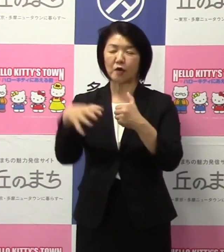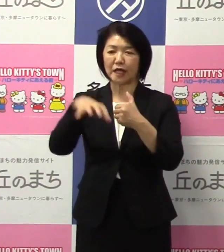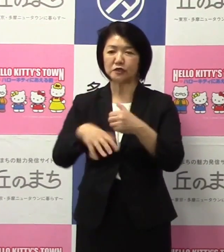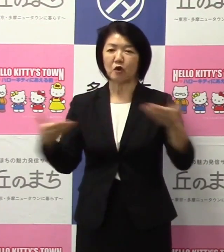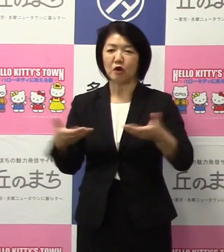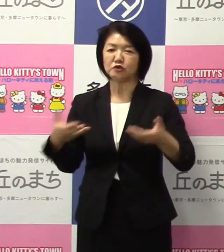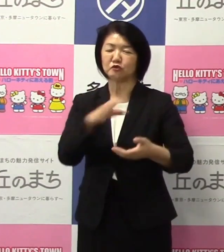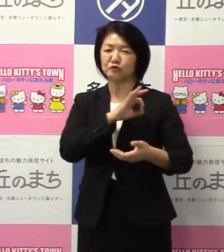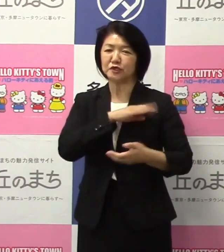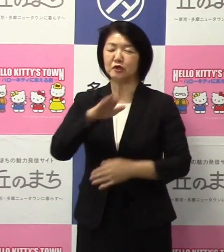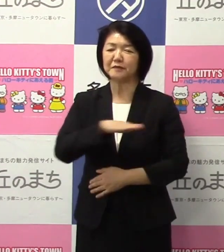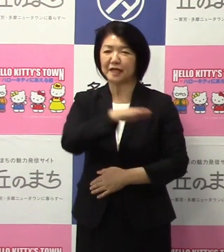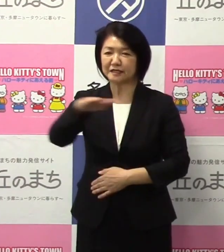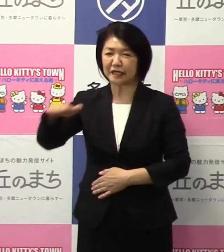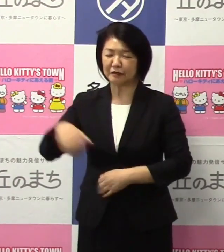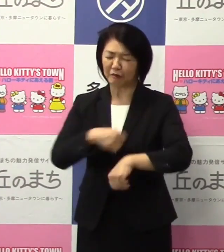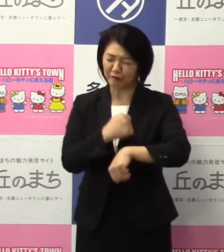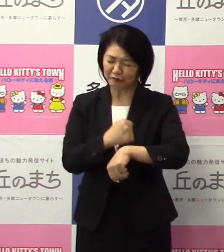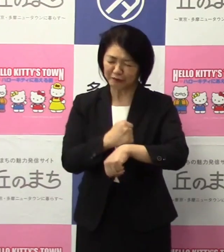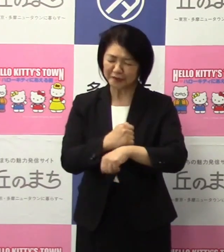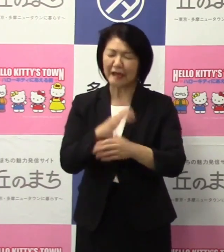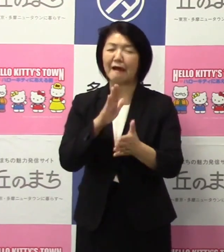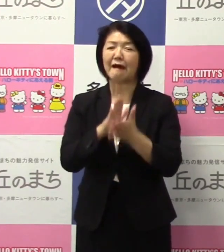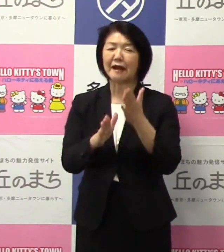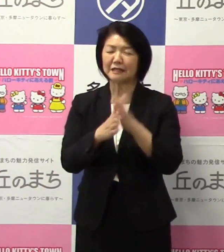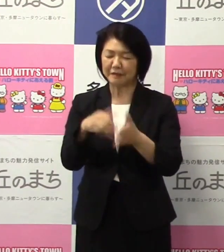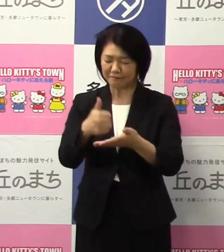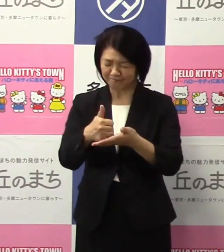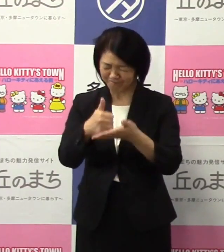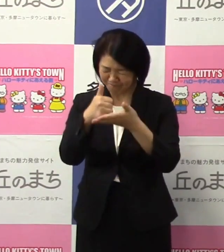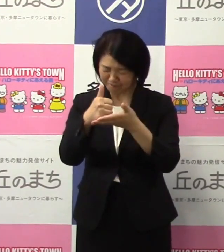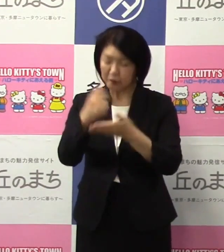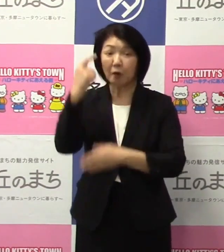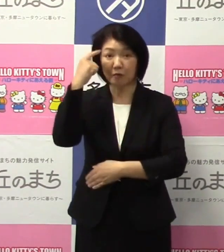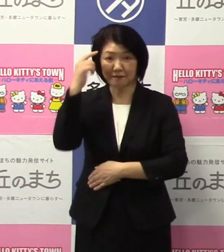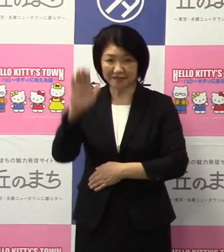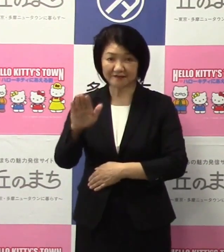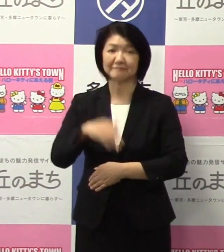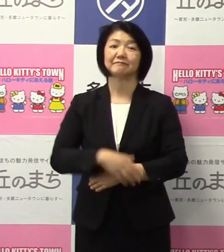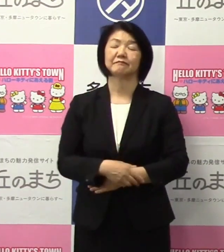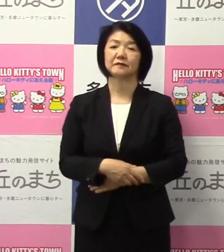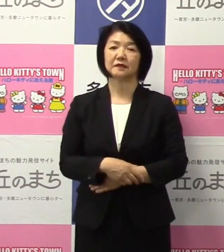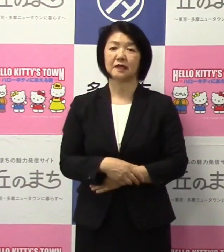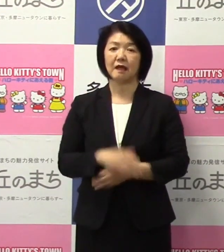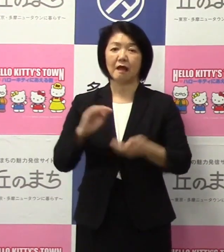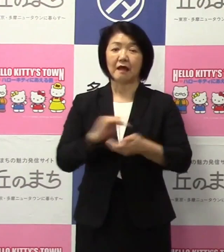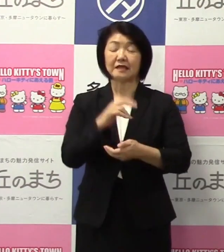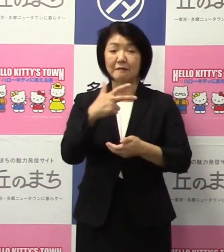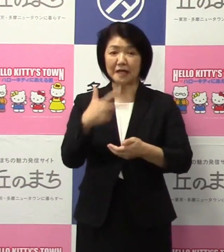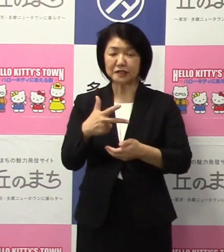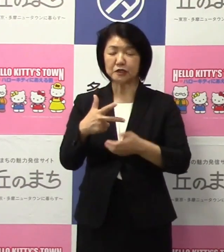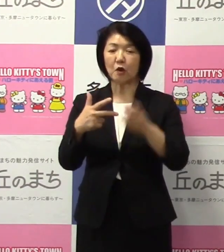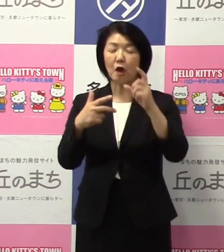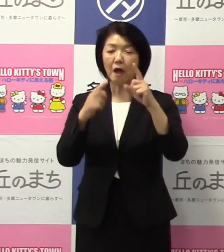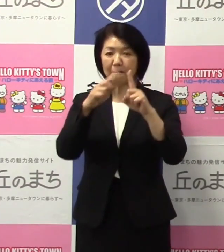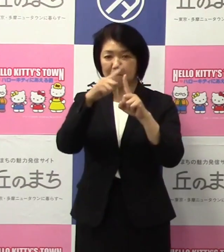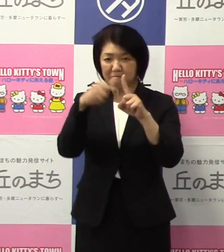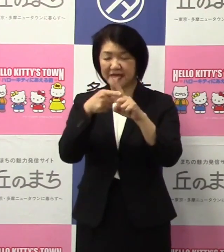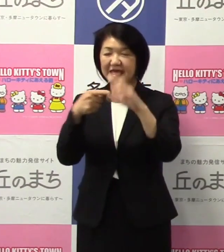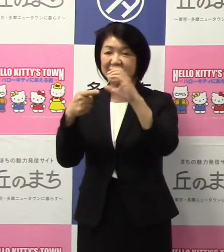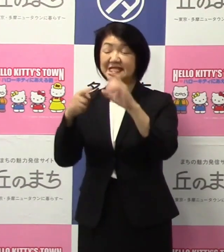の皆さんのご苦労に改めて敬意を表します。多摩市の PCR 検査センターです